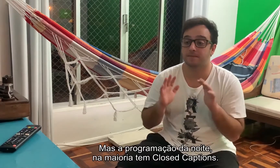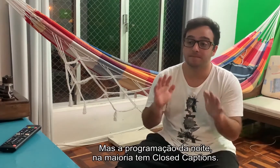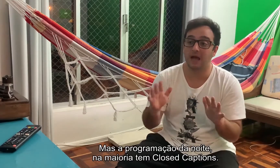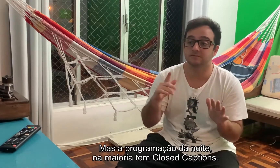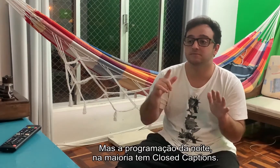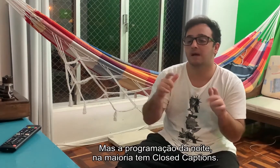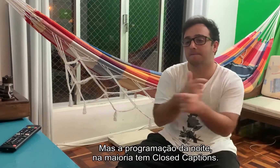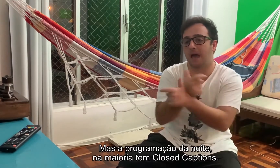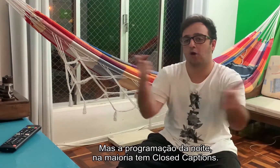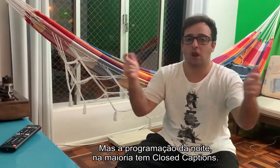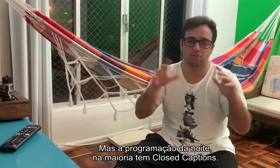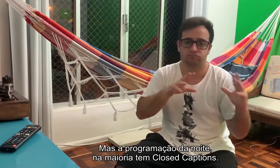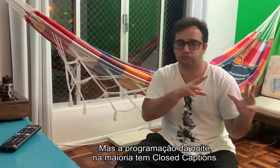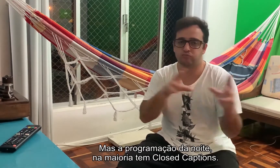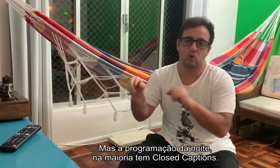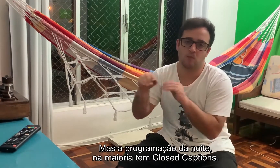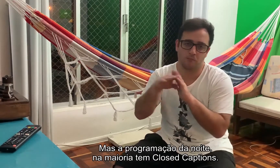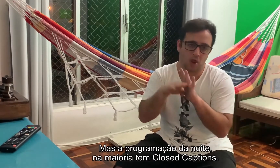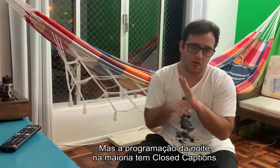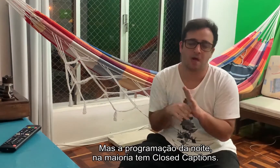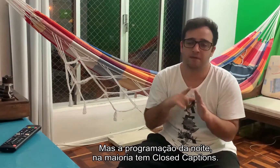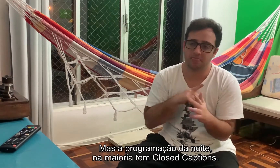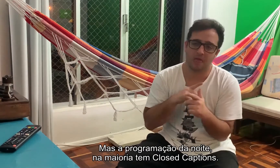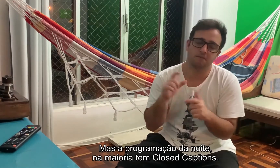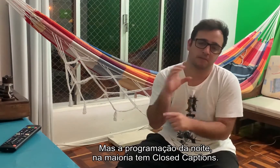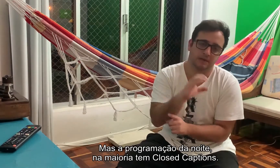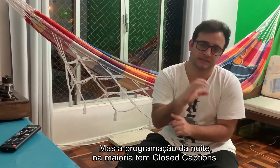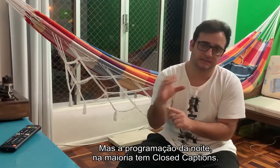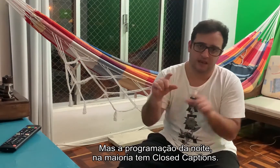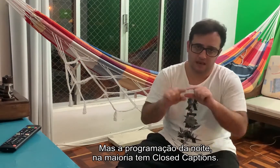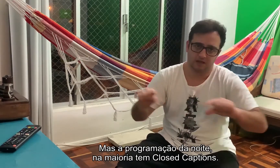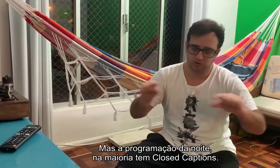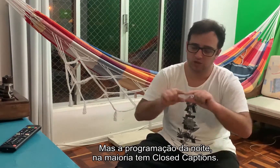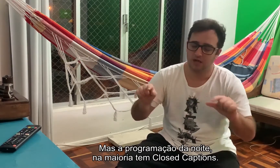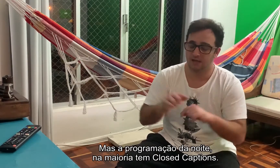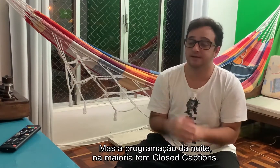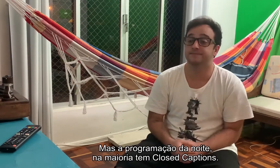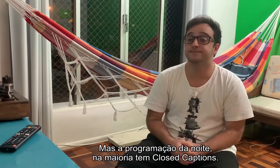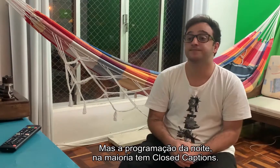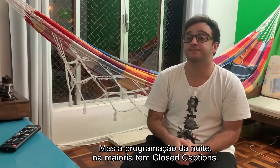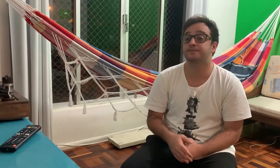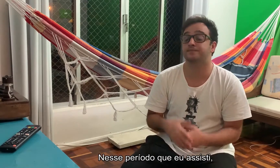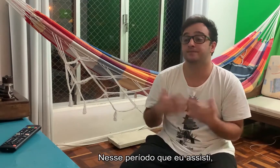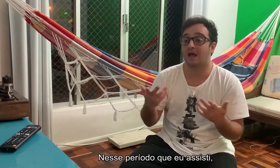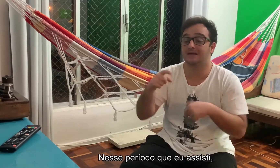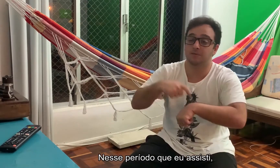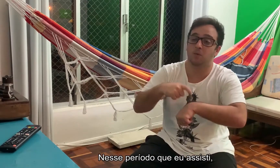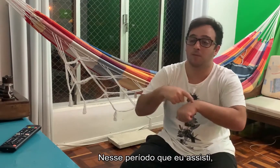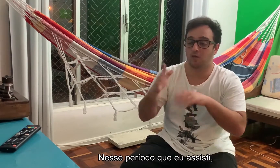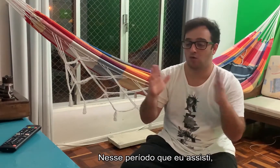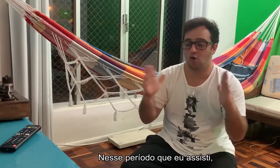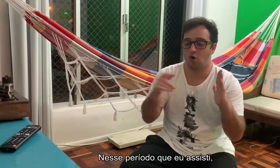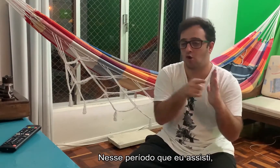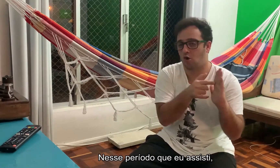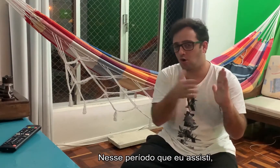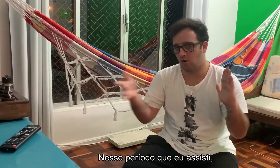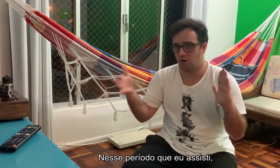caption mas a programação da noite na maioria tem closet captions É nesse período que eu